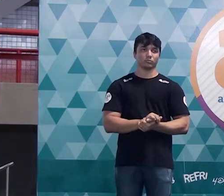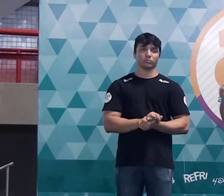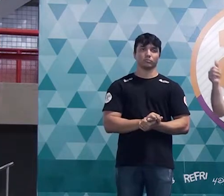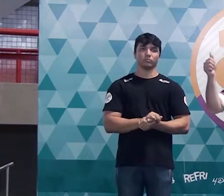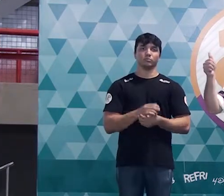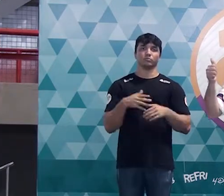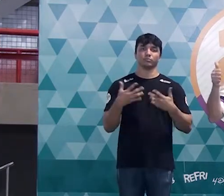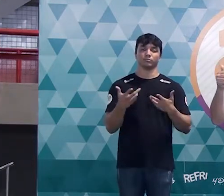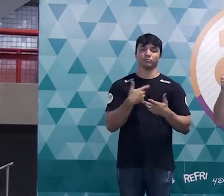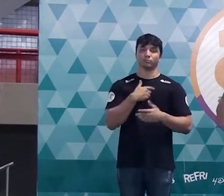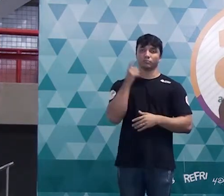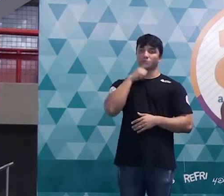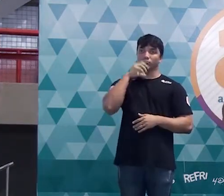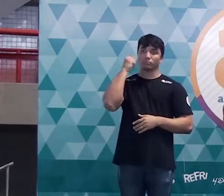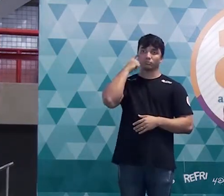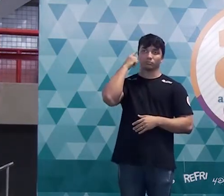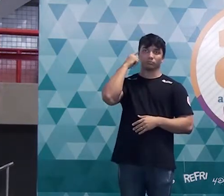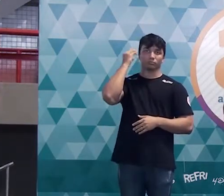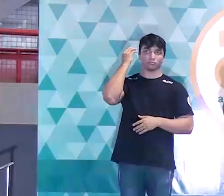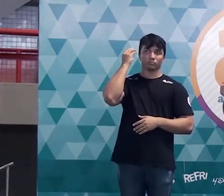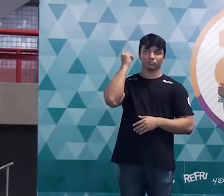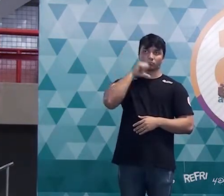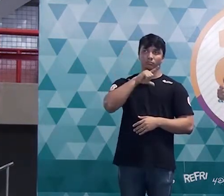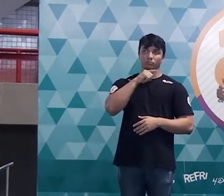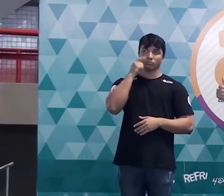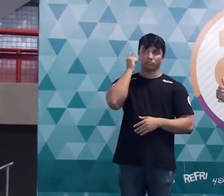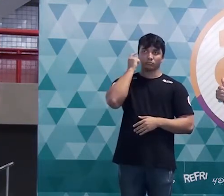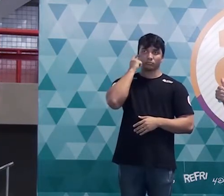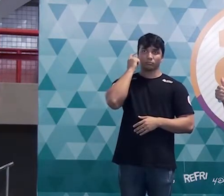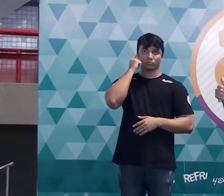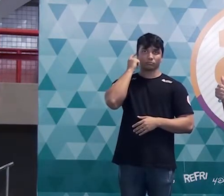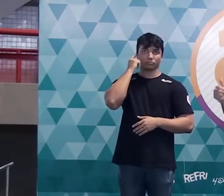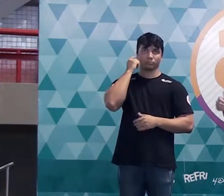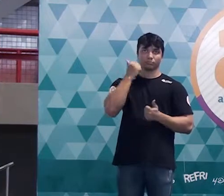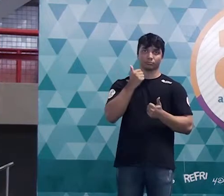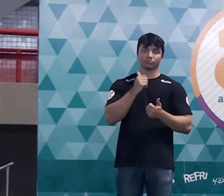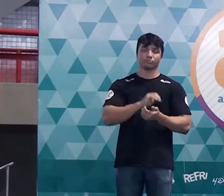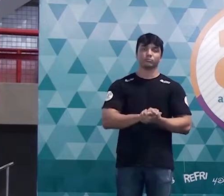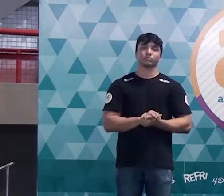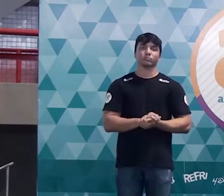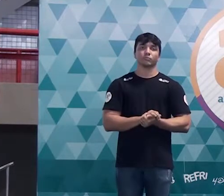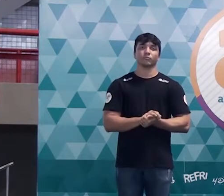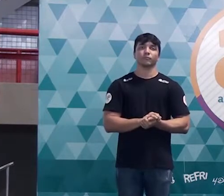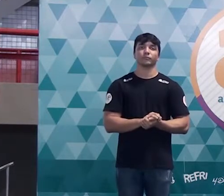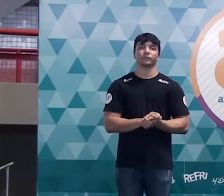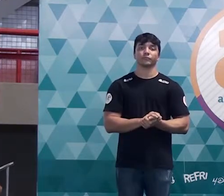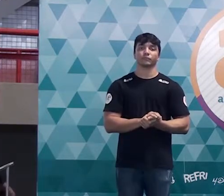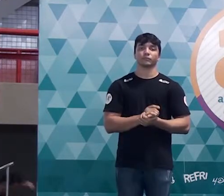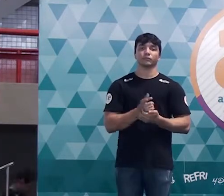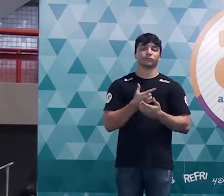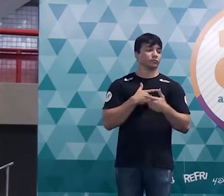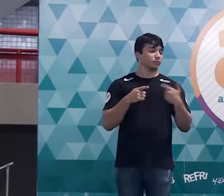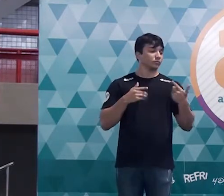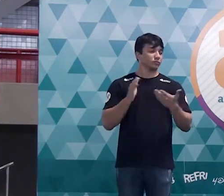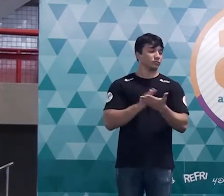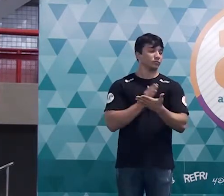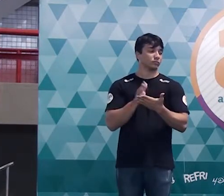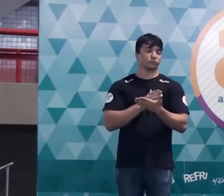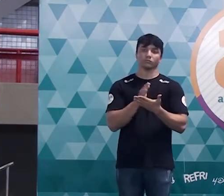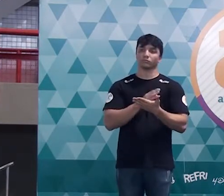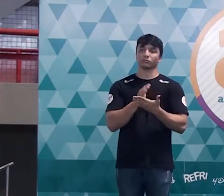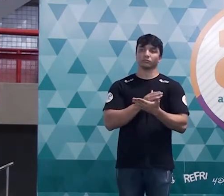Beleza? Estão conseguindo ouvir direitinho? Tá chegando bem? Bom, então nós vamos abrir a nossa